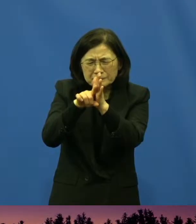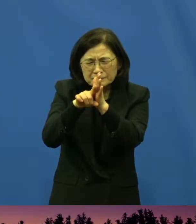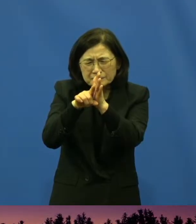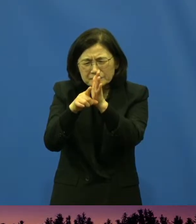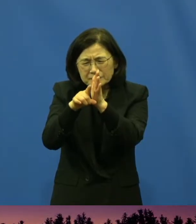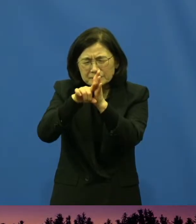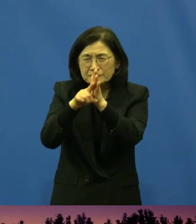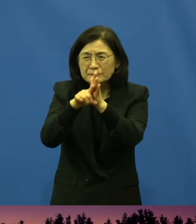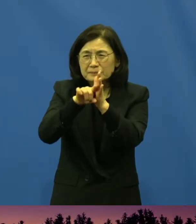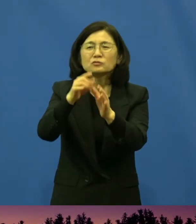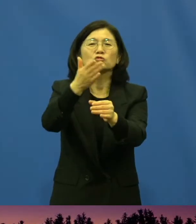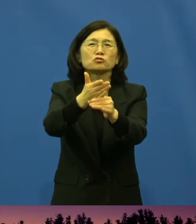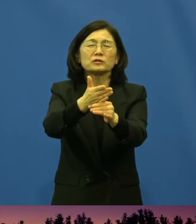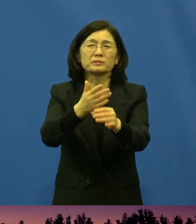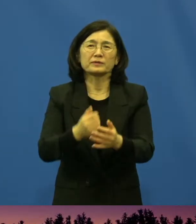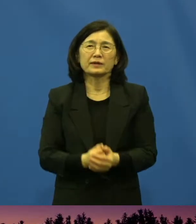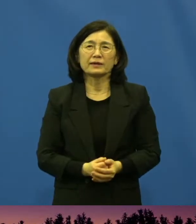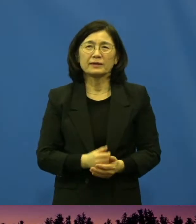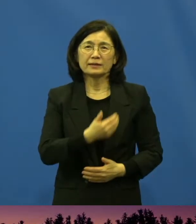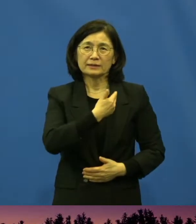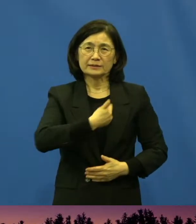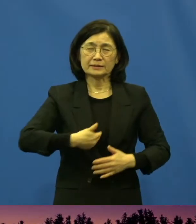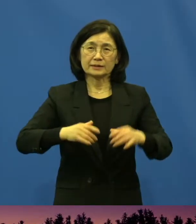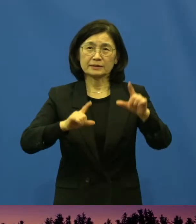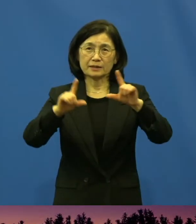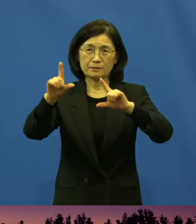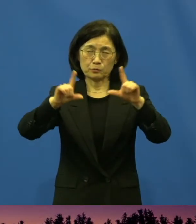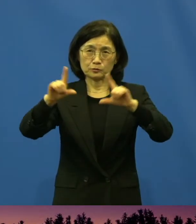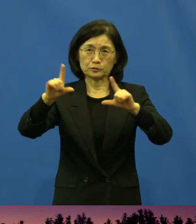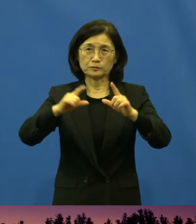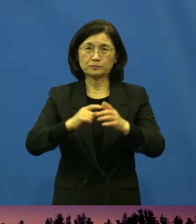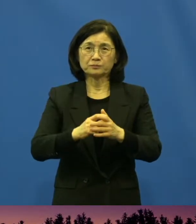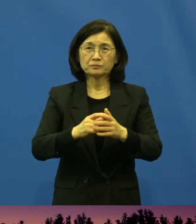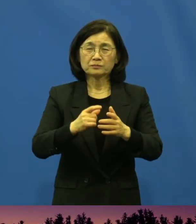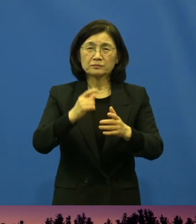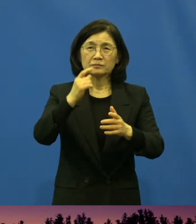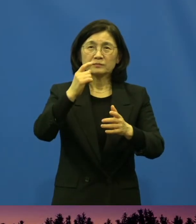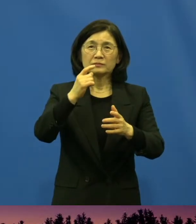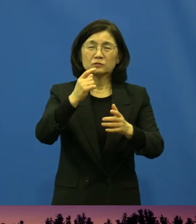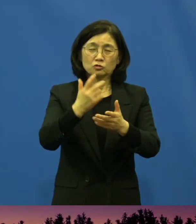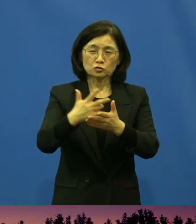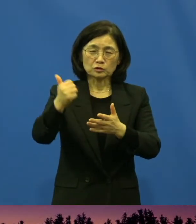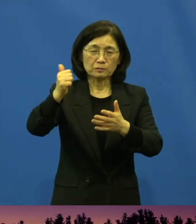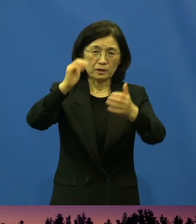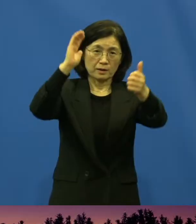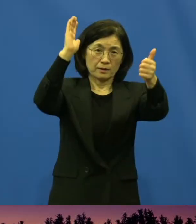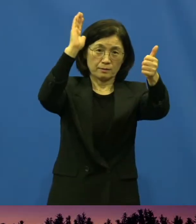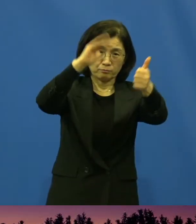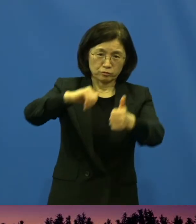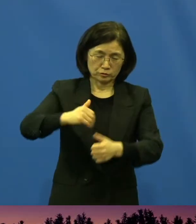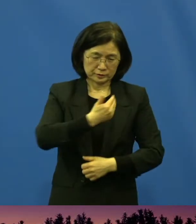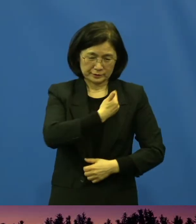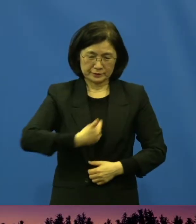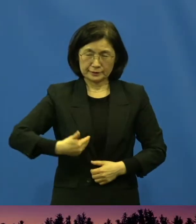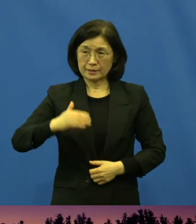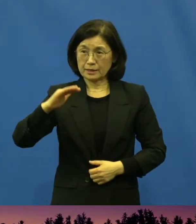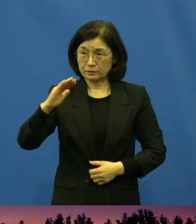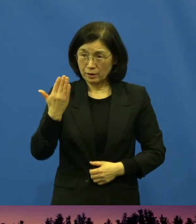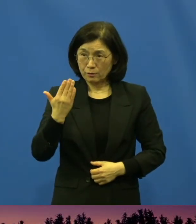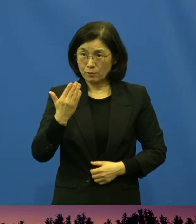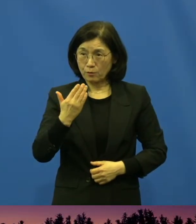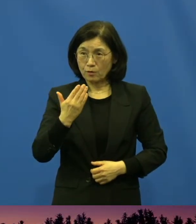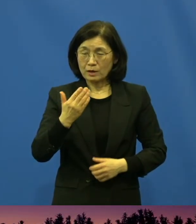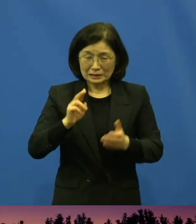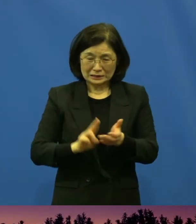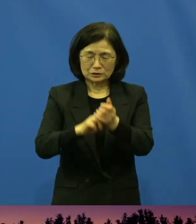자, 예수님의 제자들의 모습입니다. 주님의 제자로 부름을 받고 주님을 따라다니고 말씀을 배우고 기적도 체험하고,